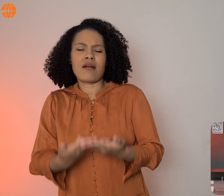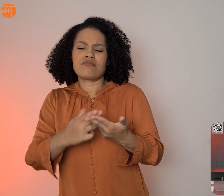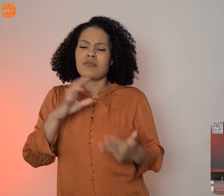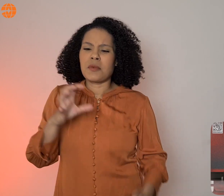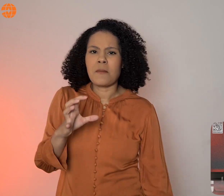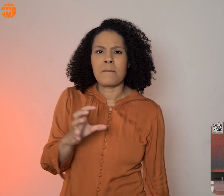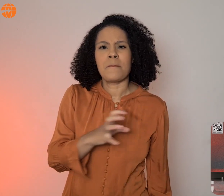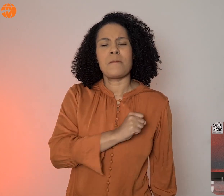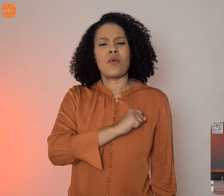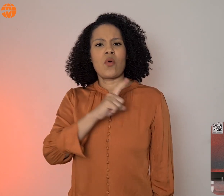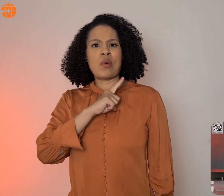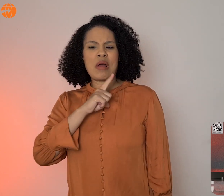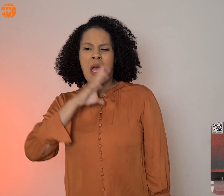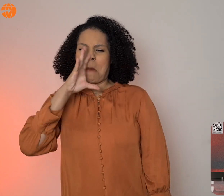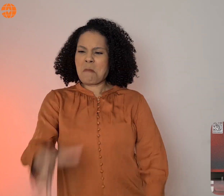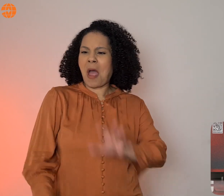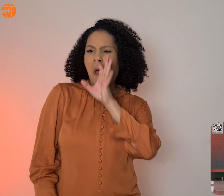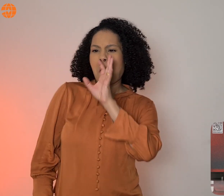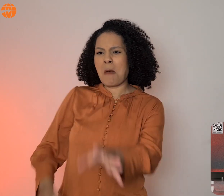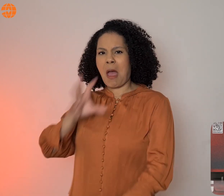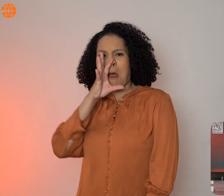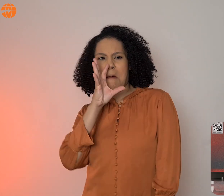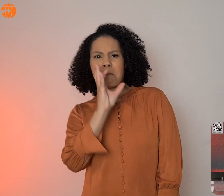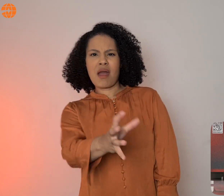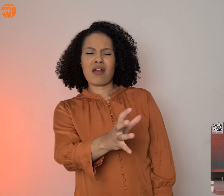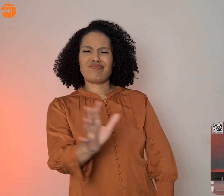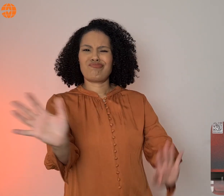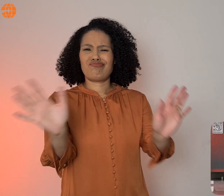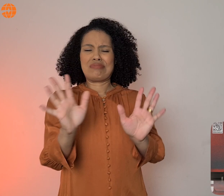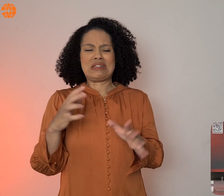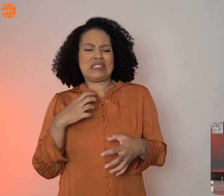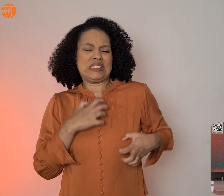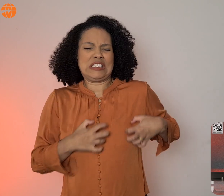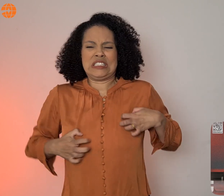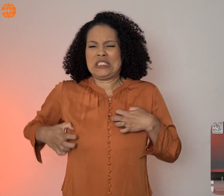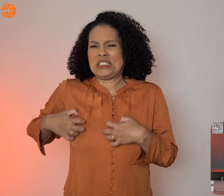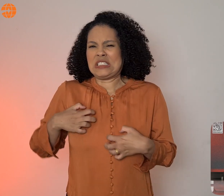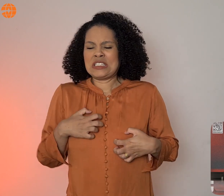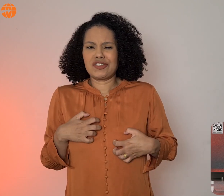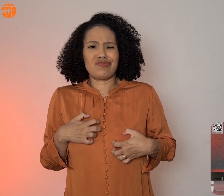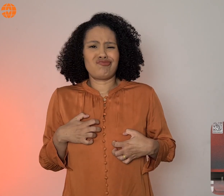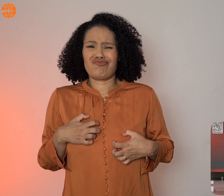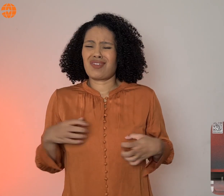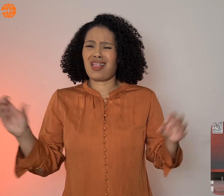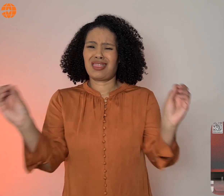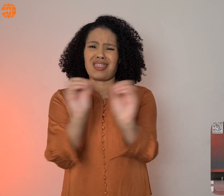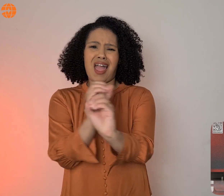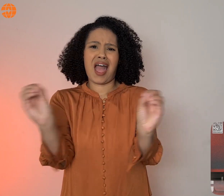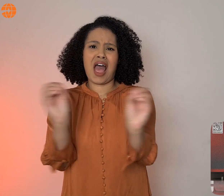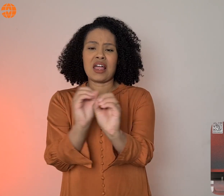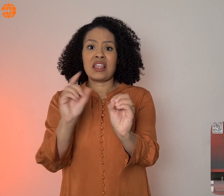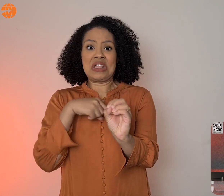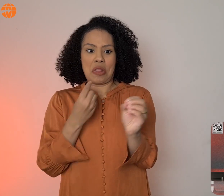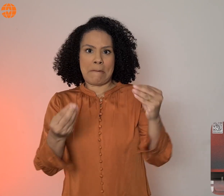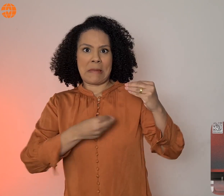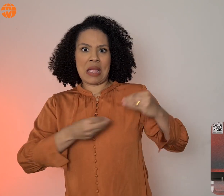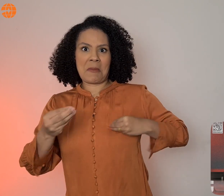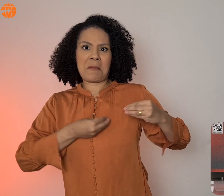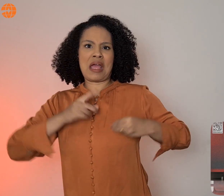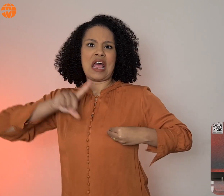paciente e cheio de amor. Ele não acusa sem cessar, nem fica ressentido para sempre. Não nos trata